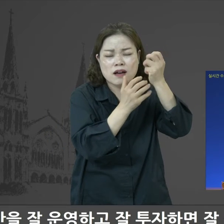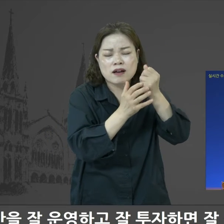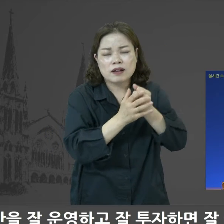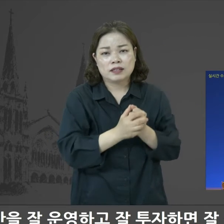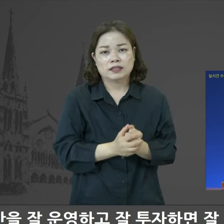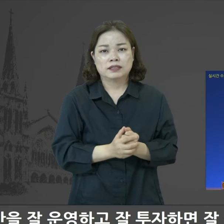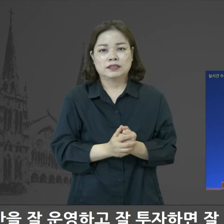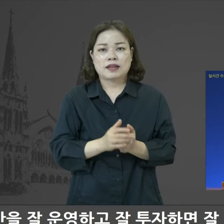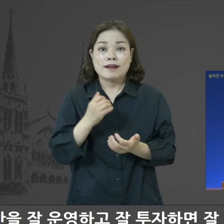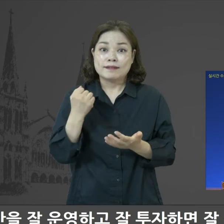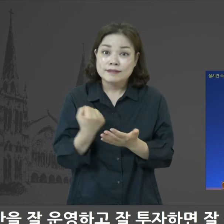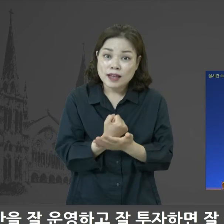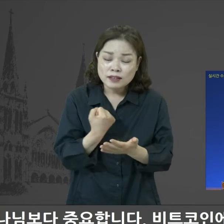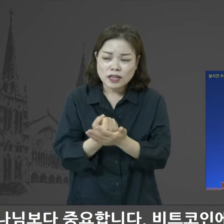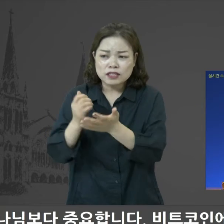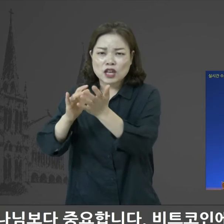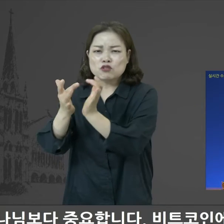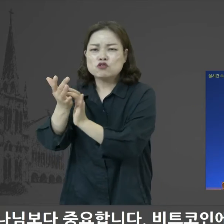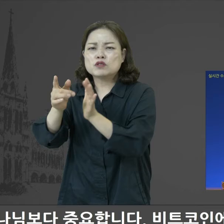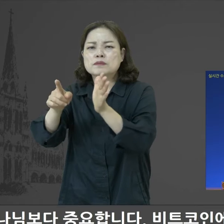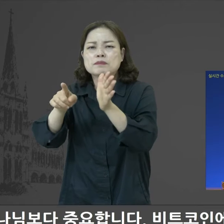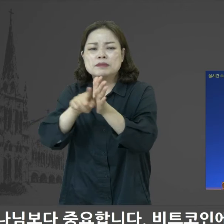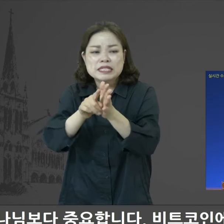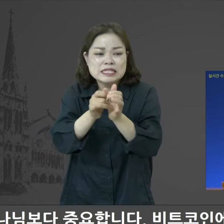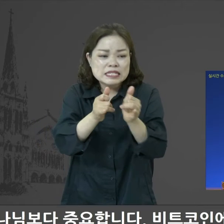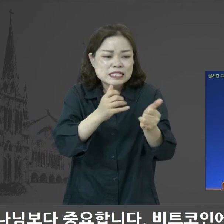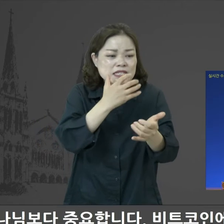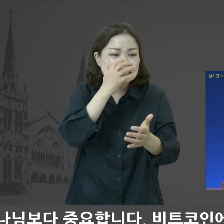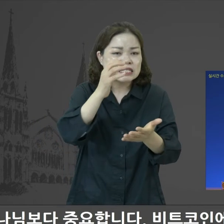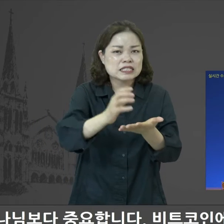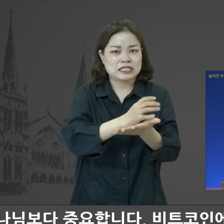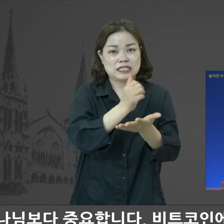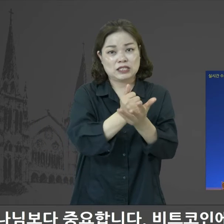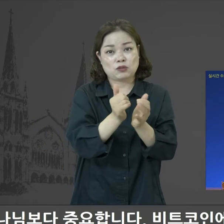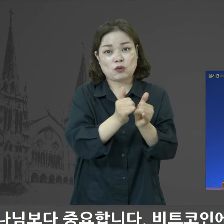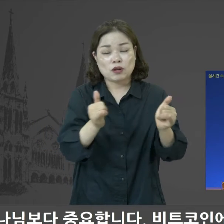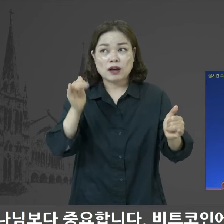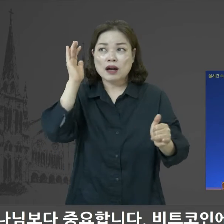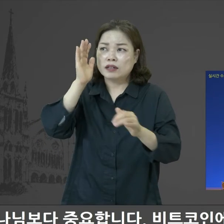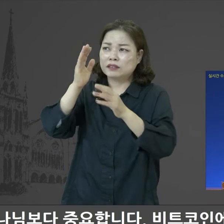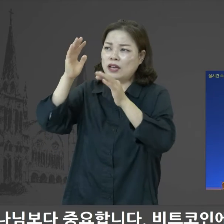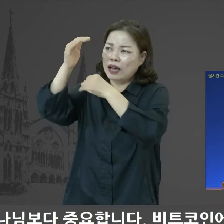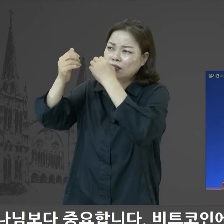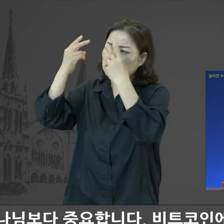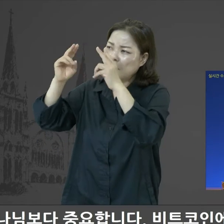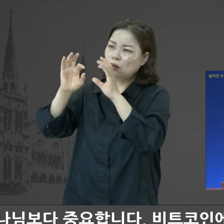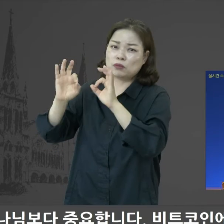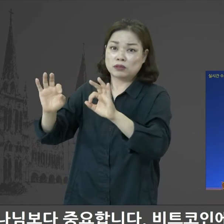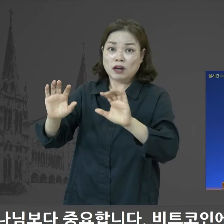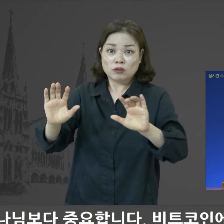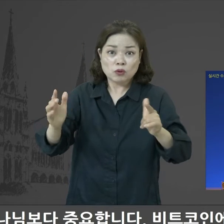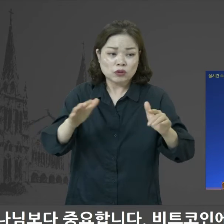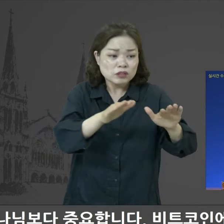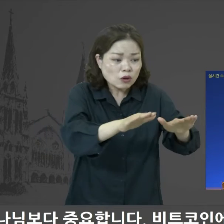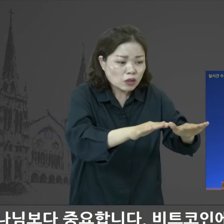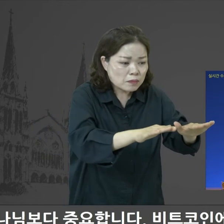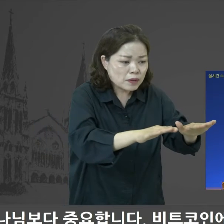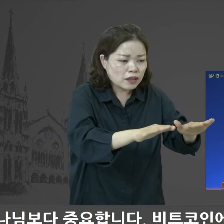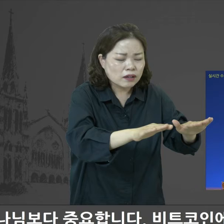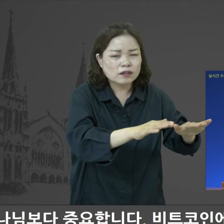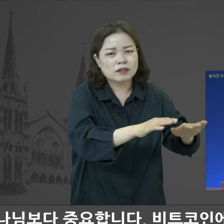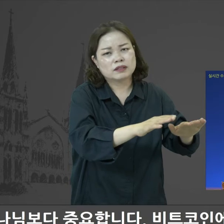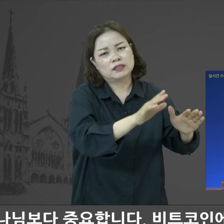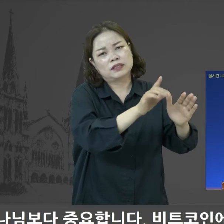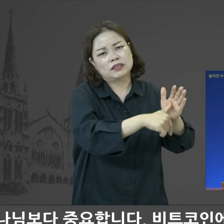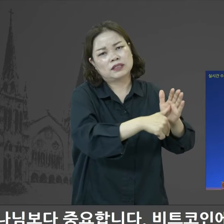안타까운 사실은 예수님을 믿는다고 고백하는 그리스도인들조차도 하늘을 바라보지 않고 현대판 나일강을